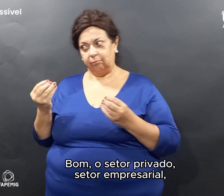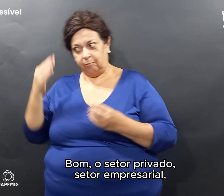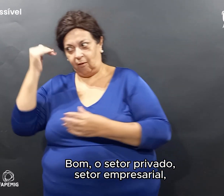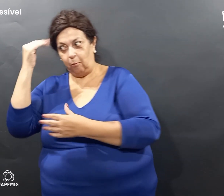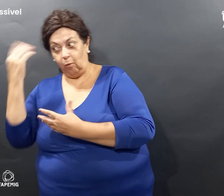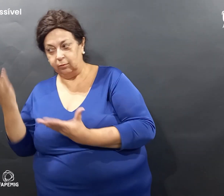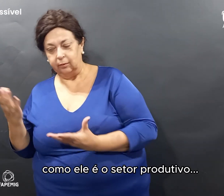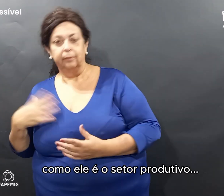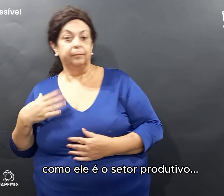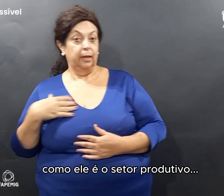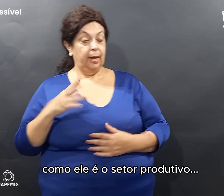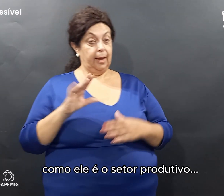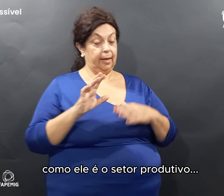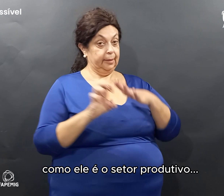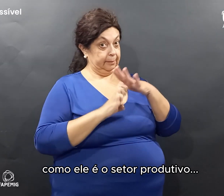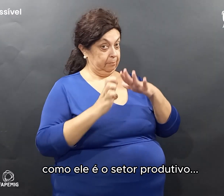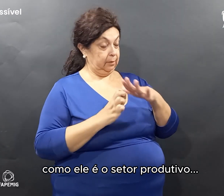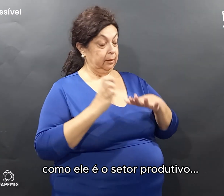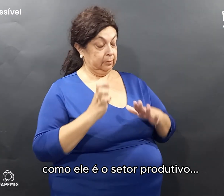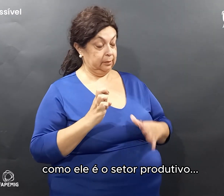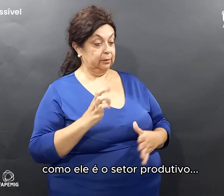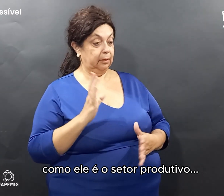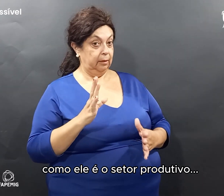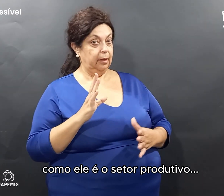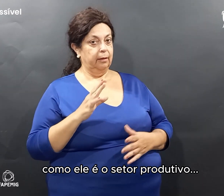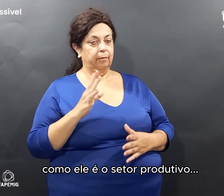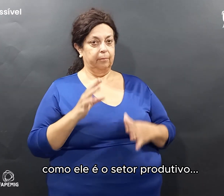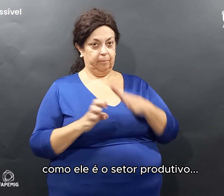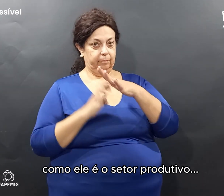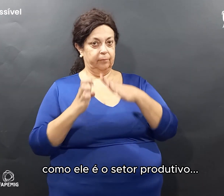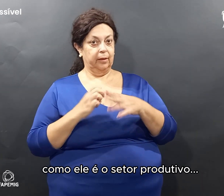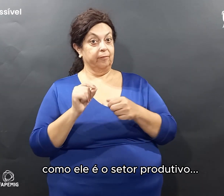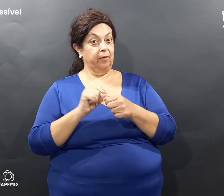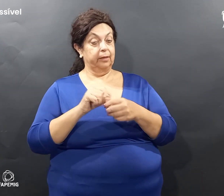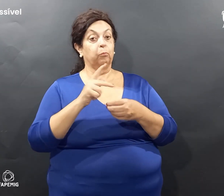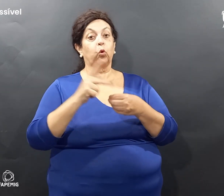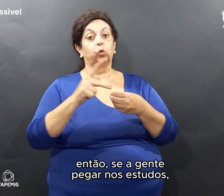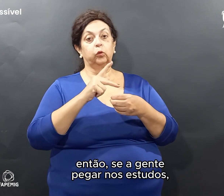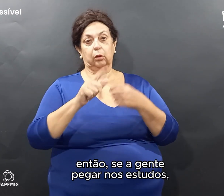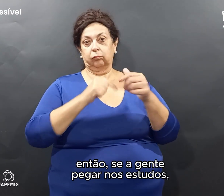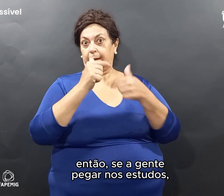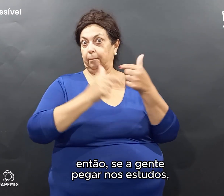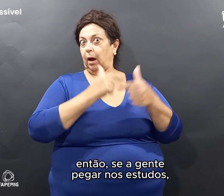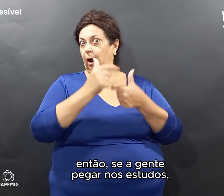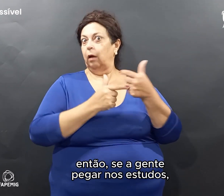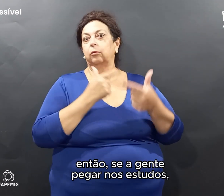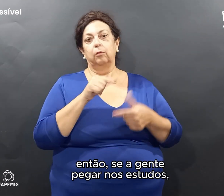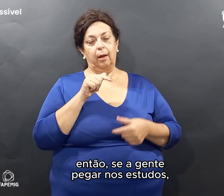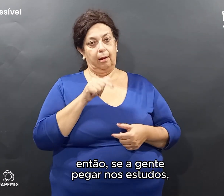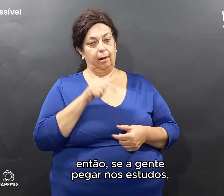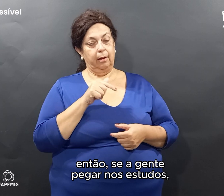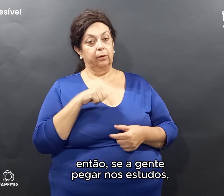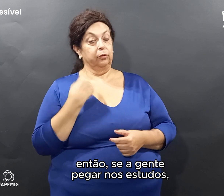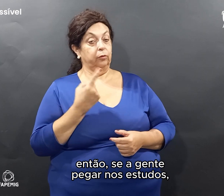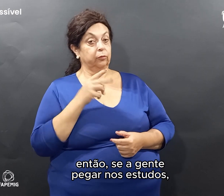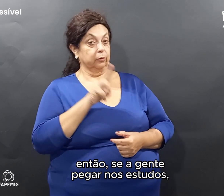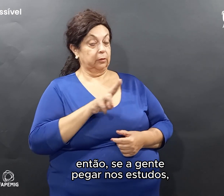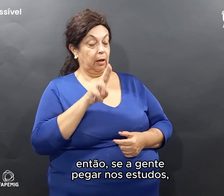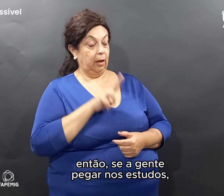empresarial, como ele é o setor, né, produtivo, então, se a gente pegar aí nos